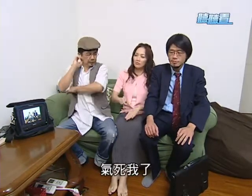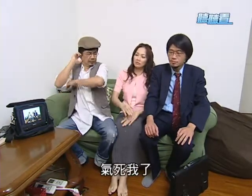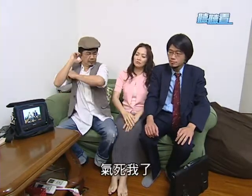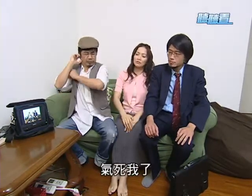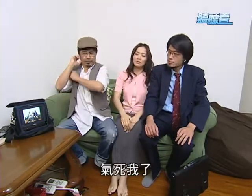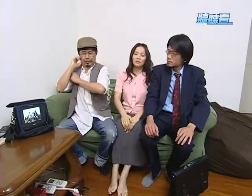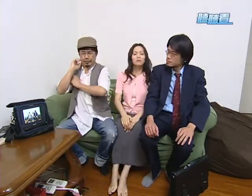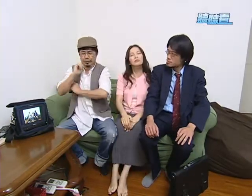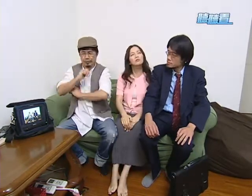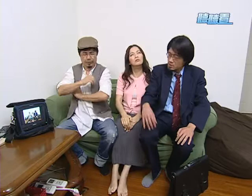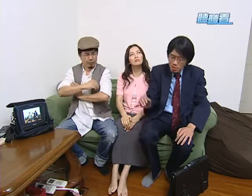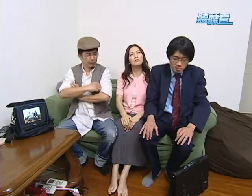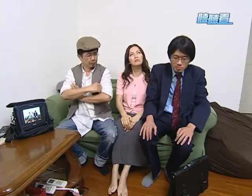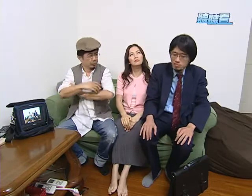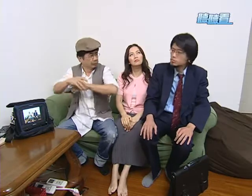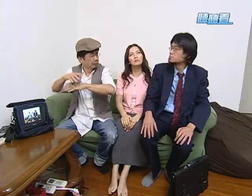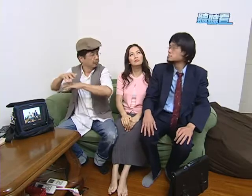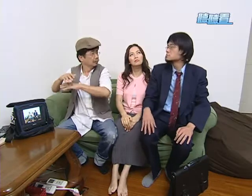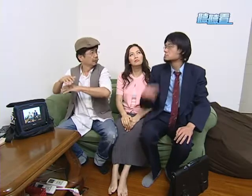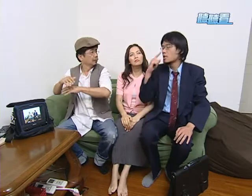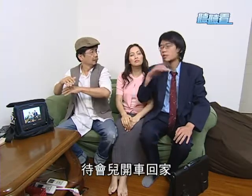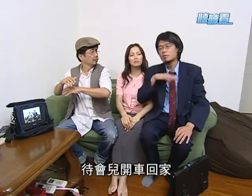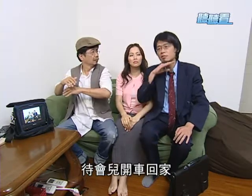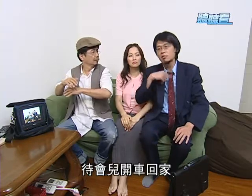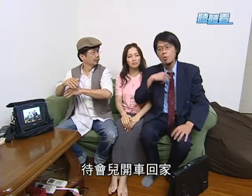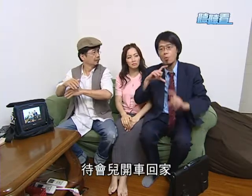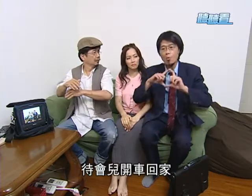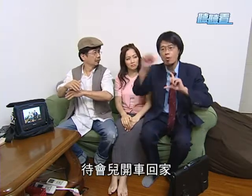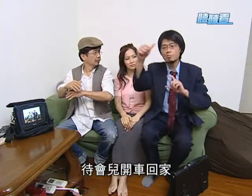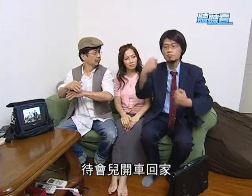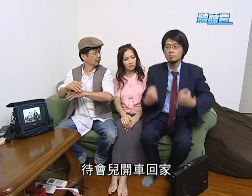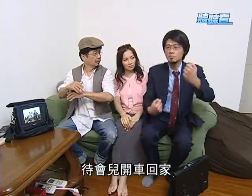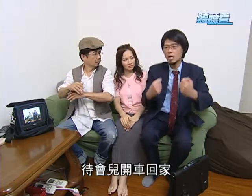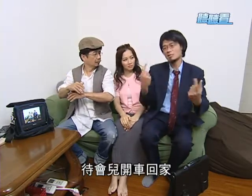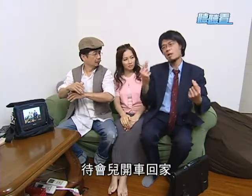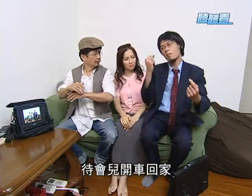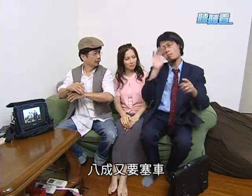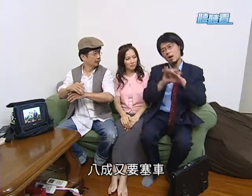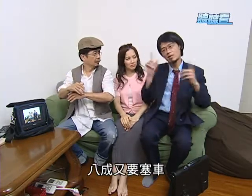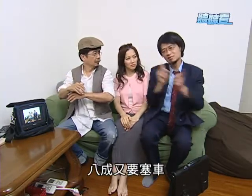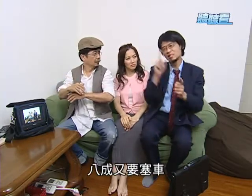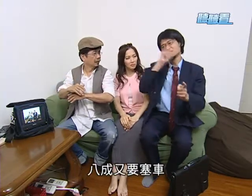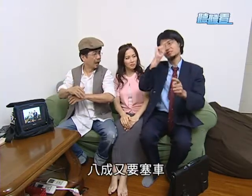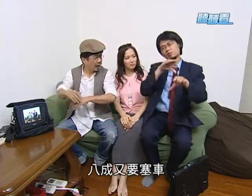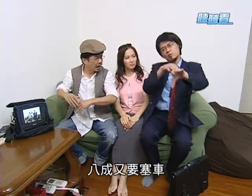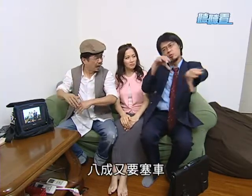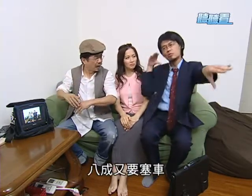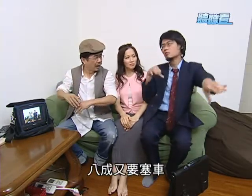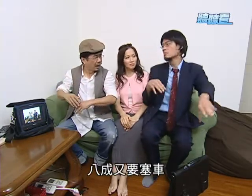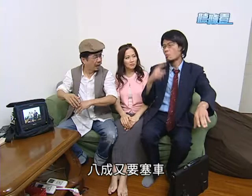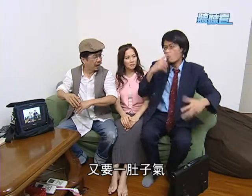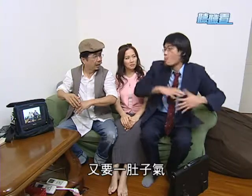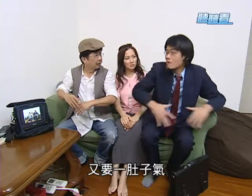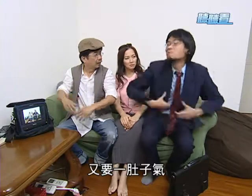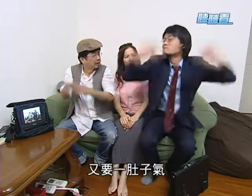了。 哎，待会儿开车回家，八成又要塞车，又要一肚子